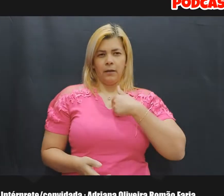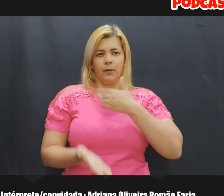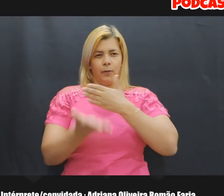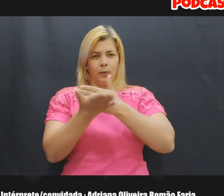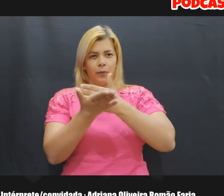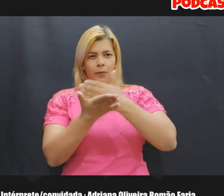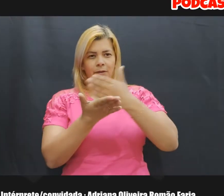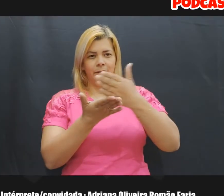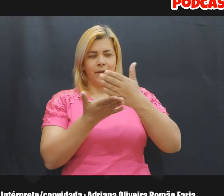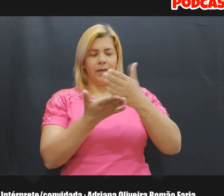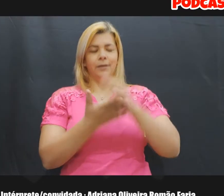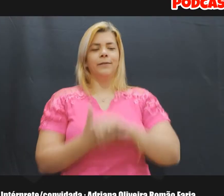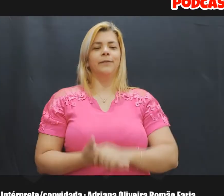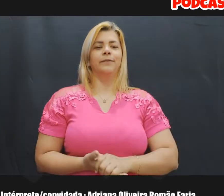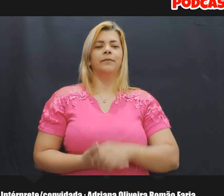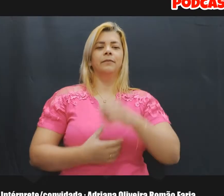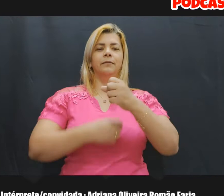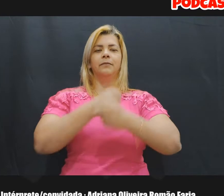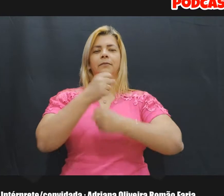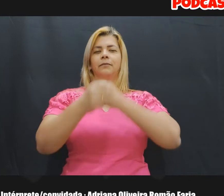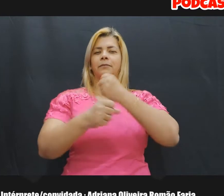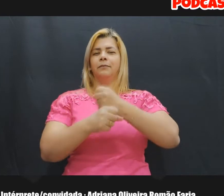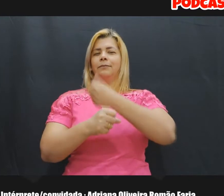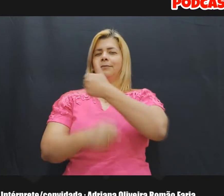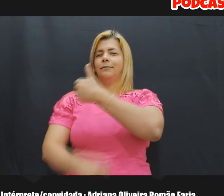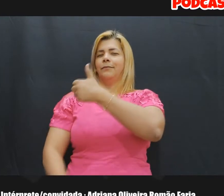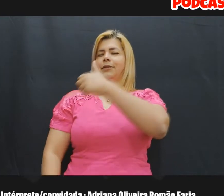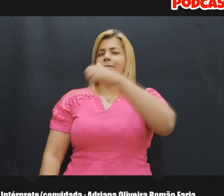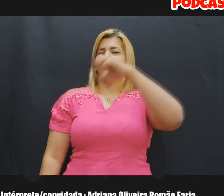comecei no ano de